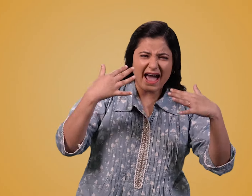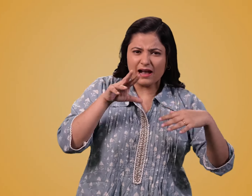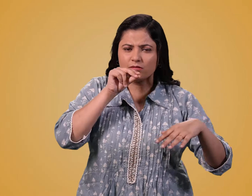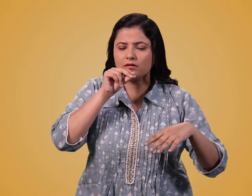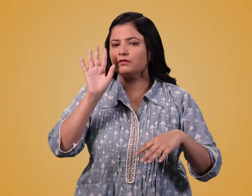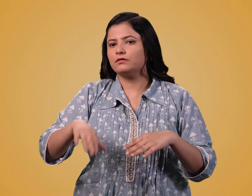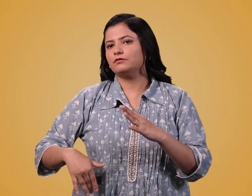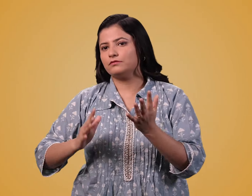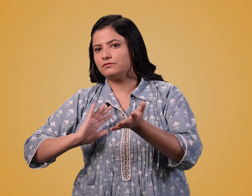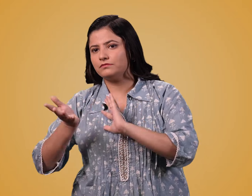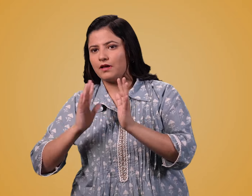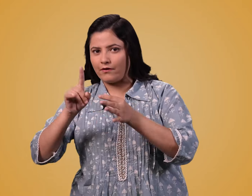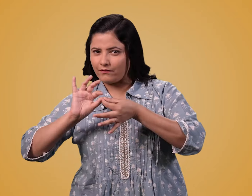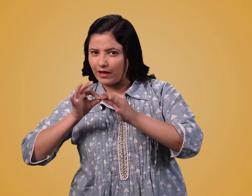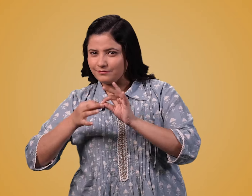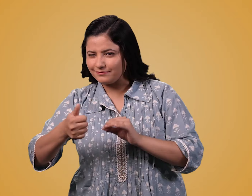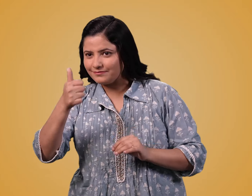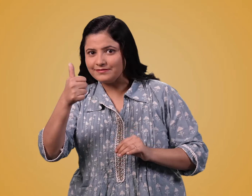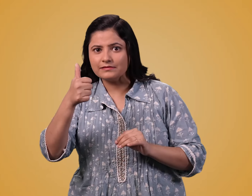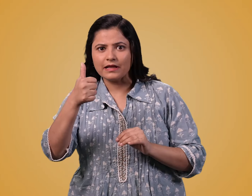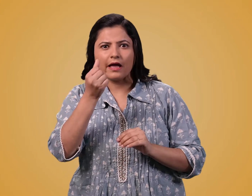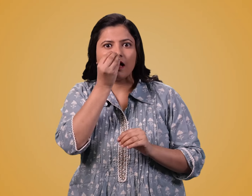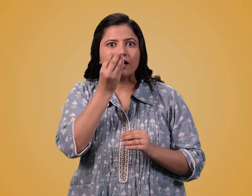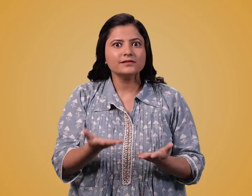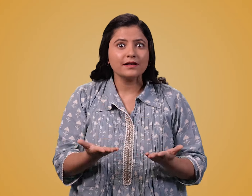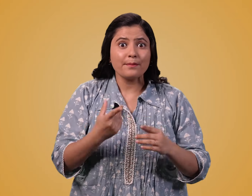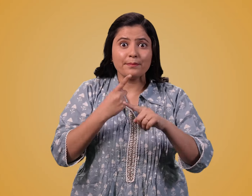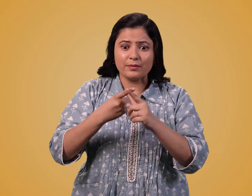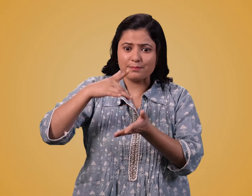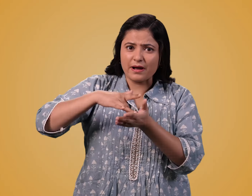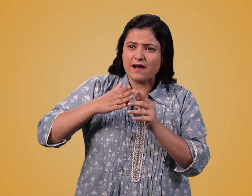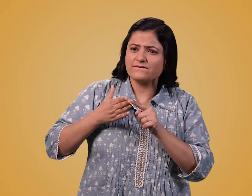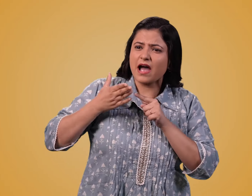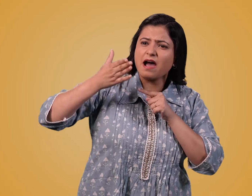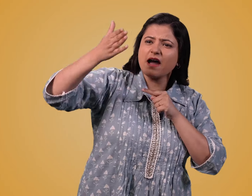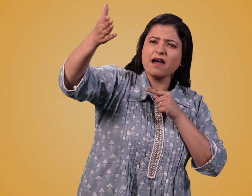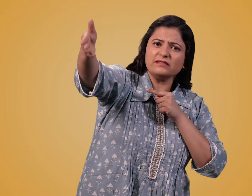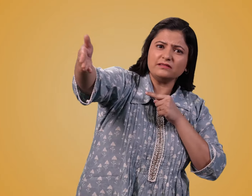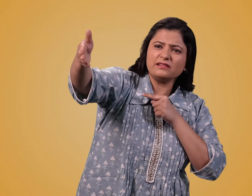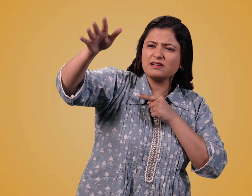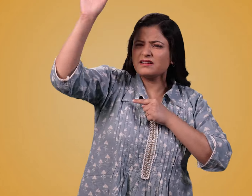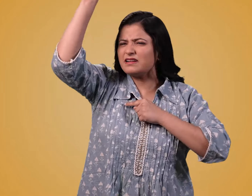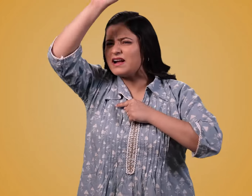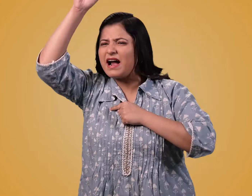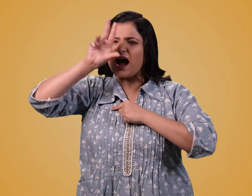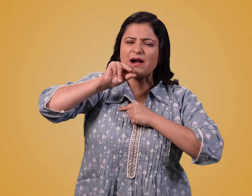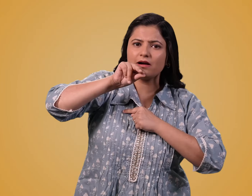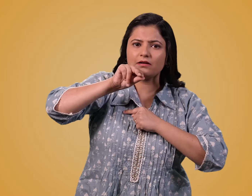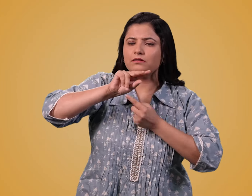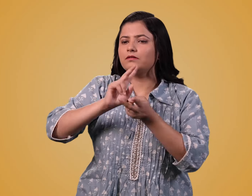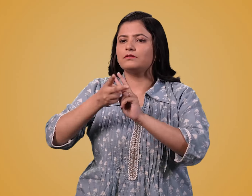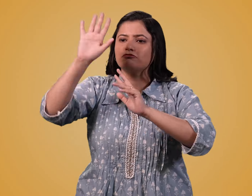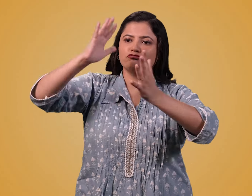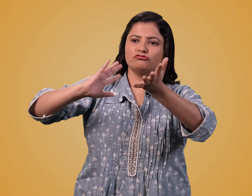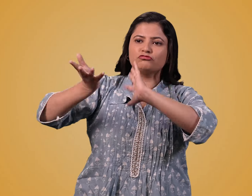त